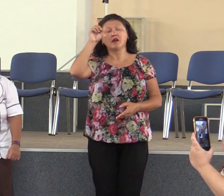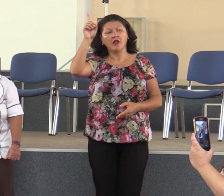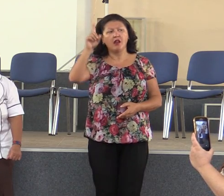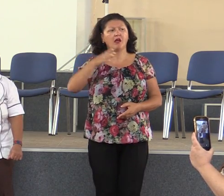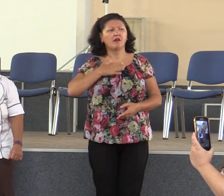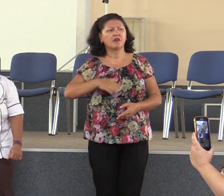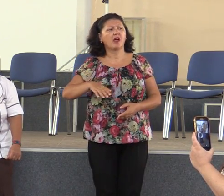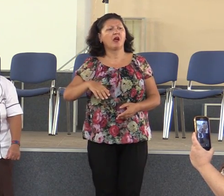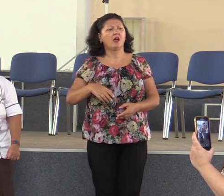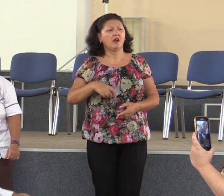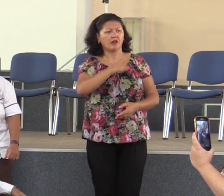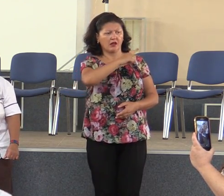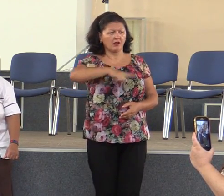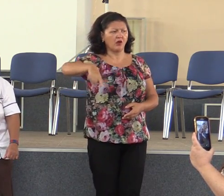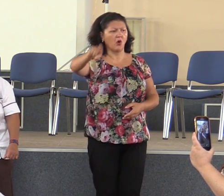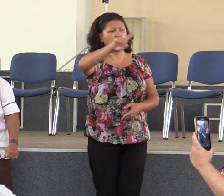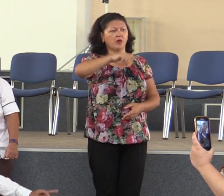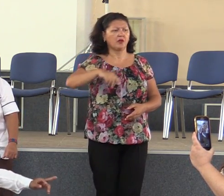Vrea să fim liberi.